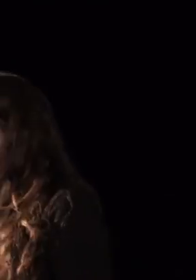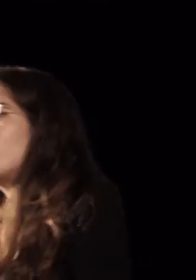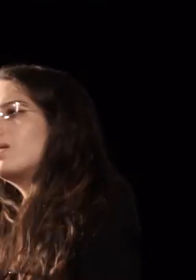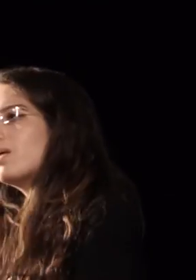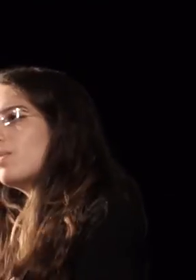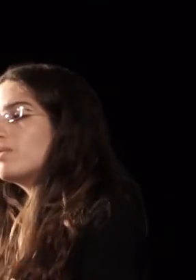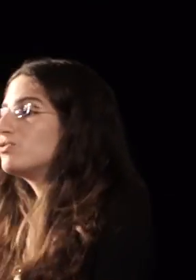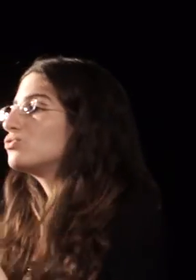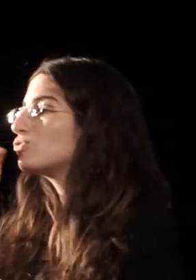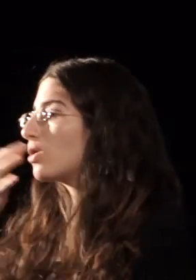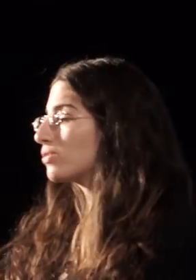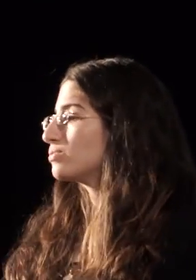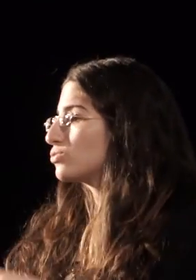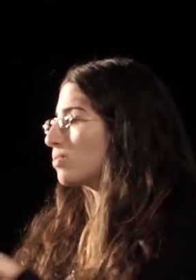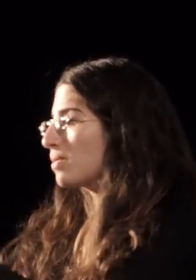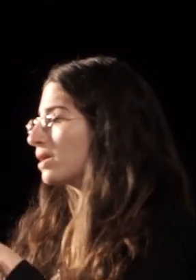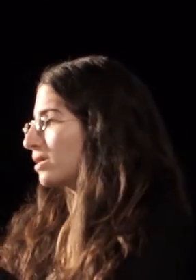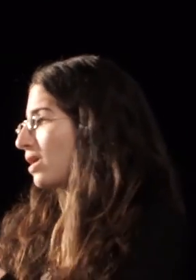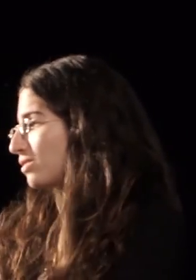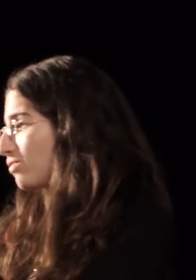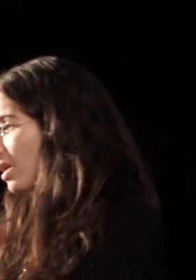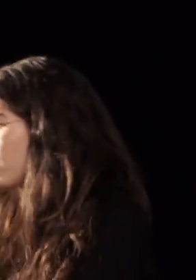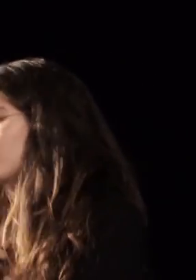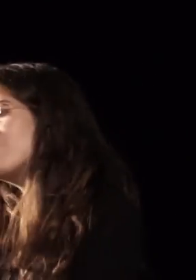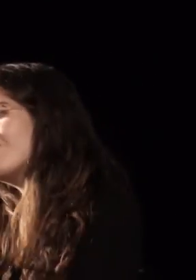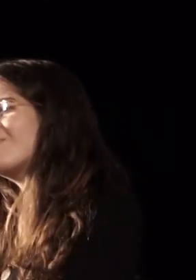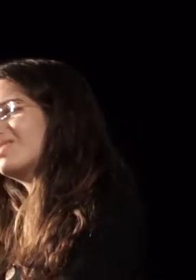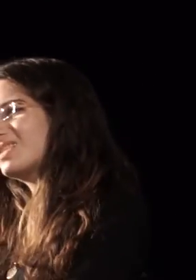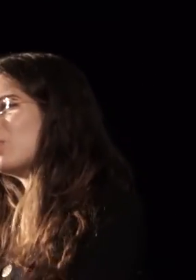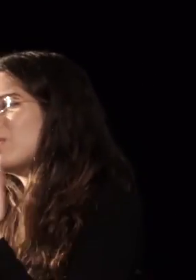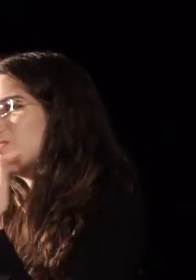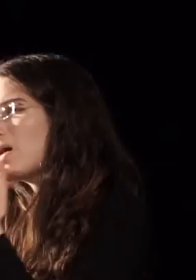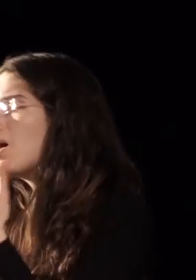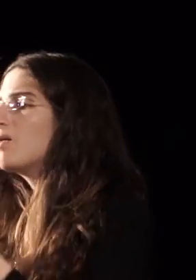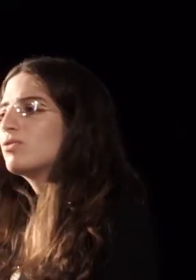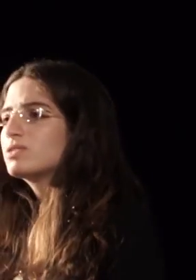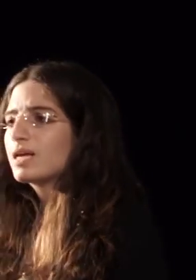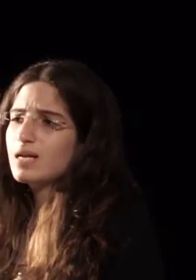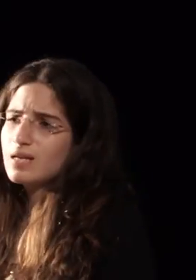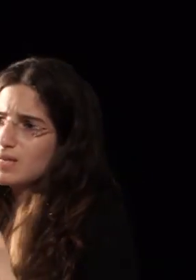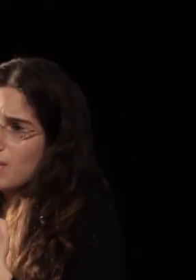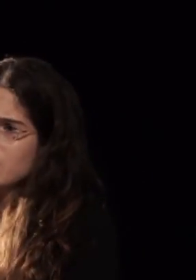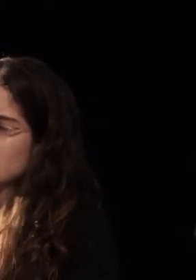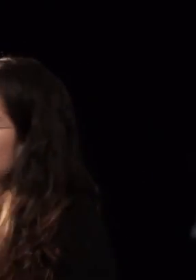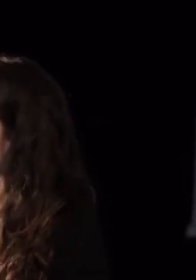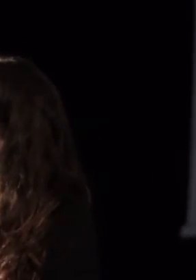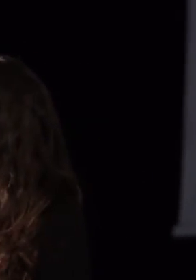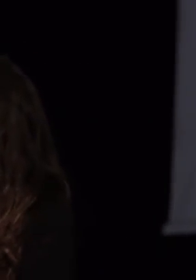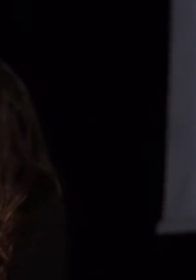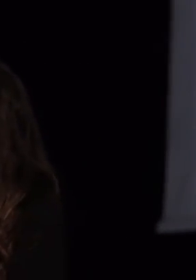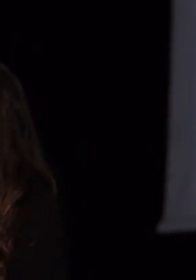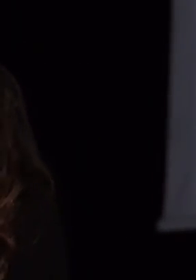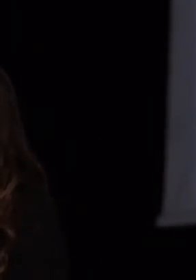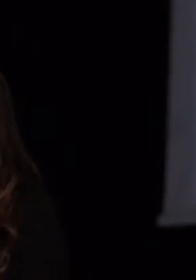מישהו שואל אותך שאלה בסופרמרקט לגבי אחד מהמוצרים, זו הזדמנות להסברה. לפעמים אפילו לא צריך לדבר על זה, רק ממעשים שאתה עושה, למשל, אתה הופך